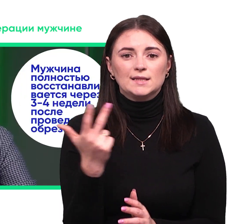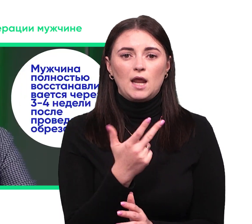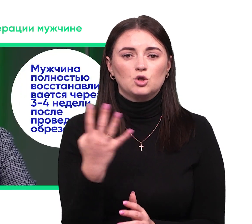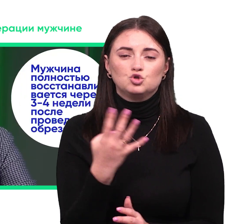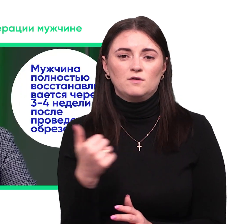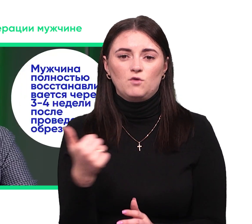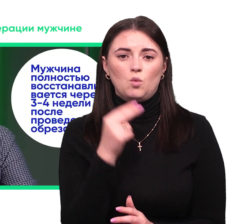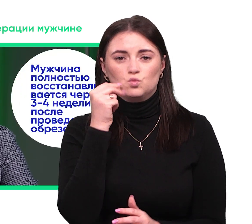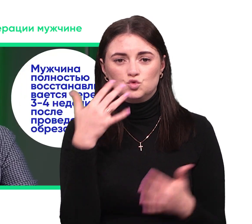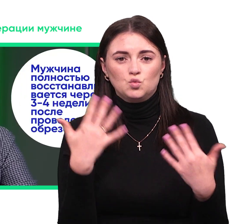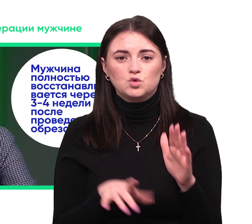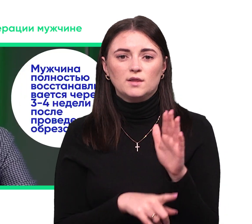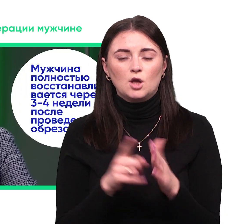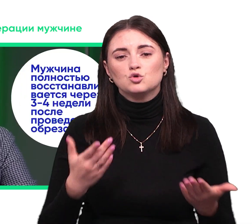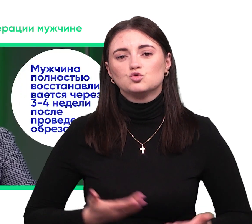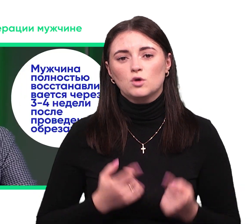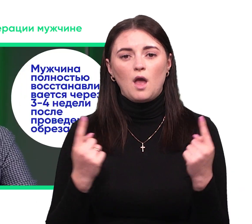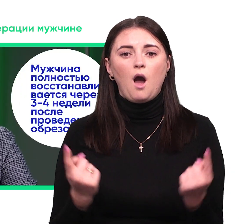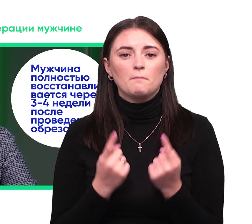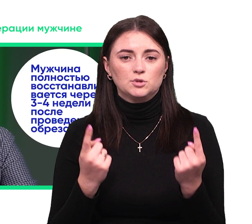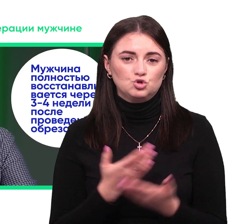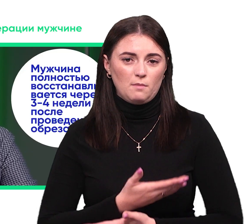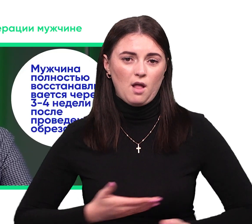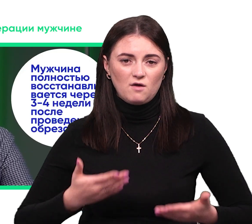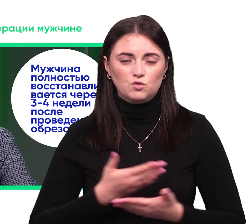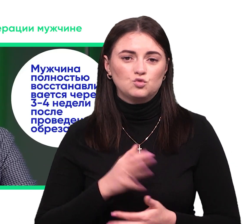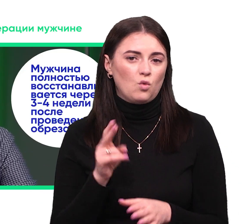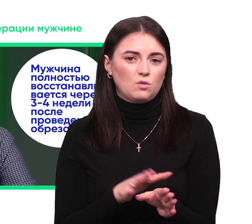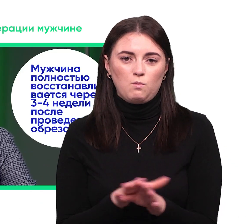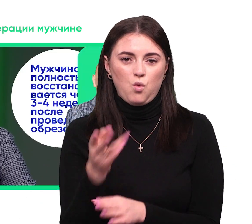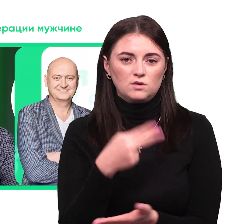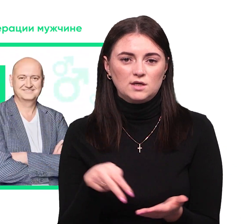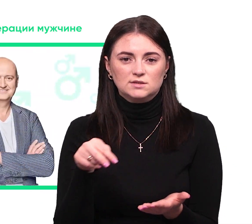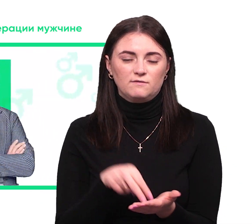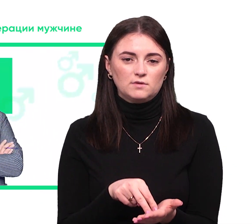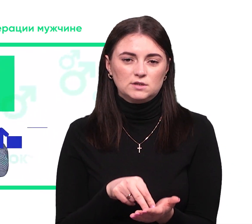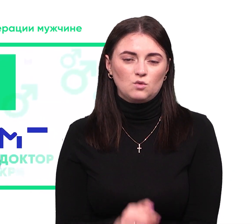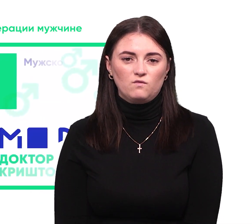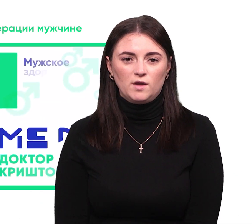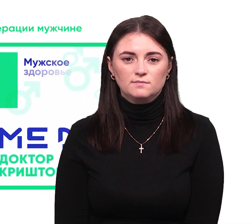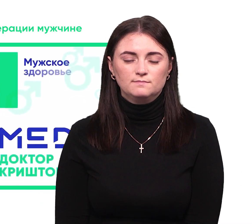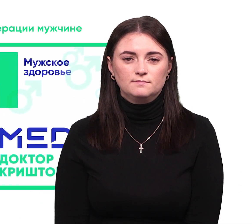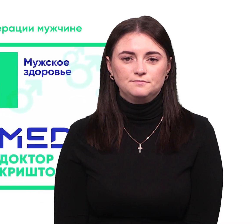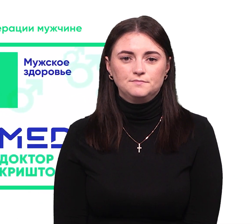3-4 недели мужчина уже начинает жить обычно половой жизнью. Он полностью восстановлен, реабилитирован.